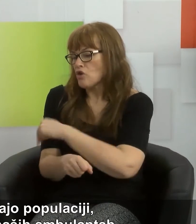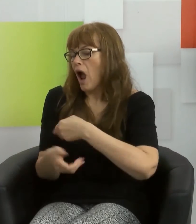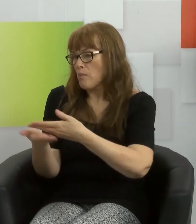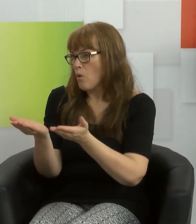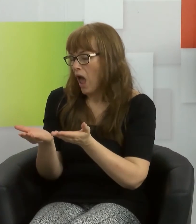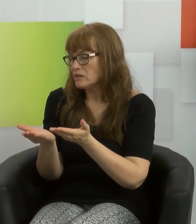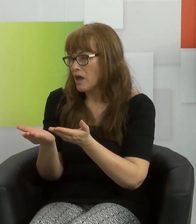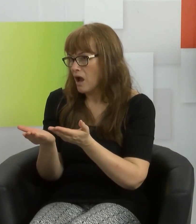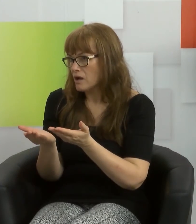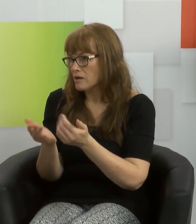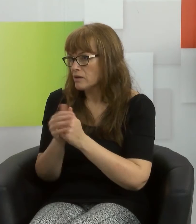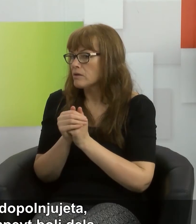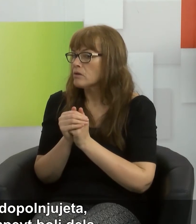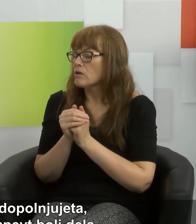ambulantah.